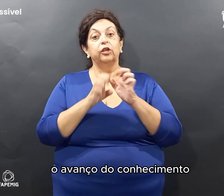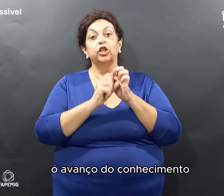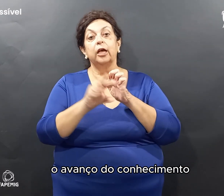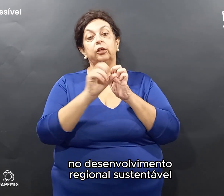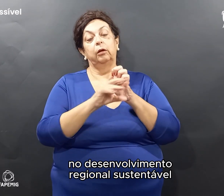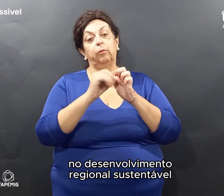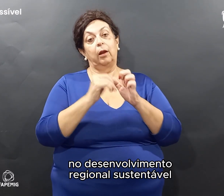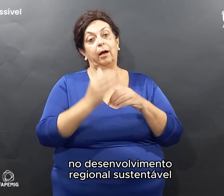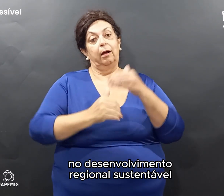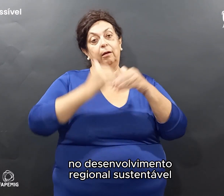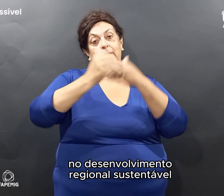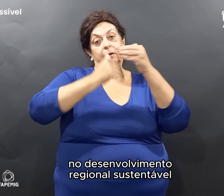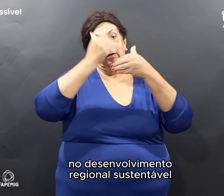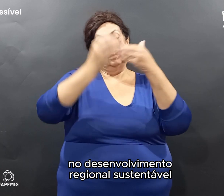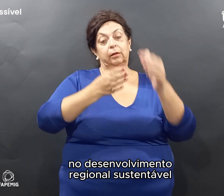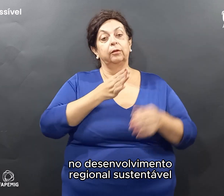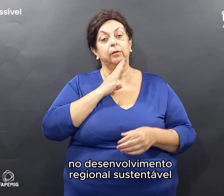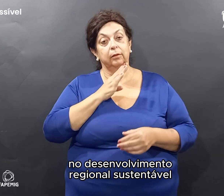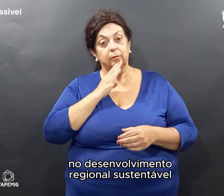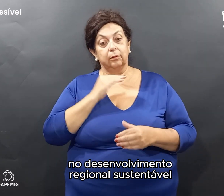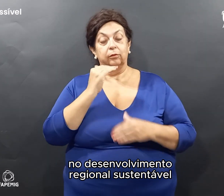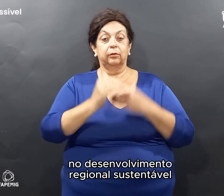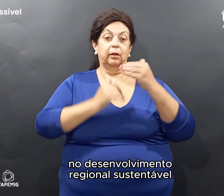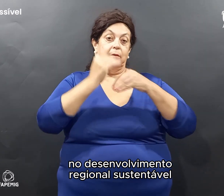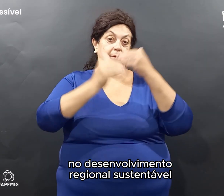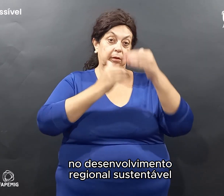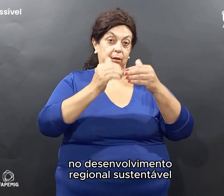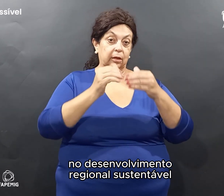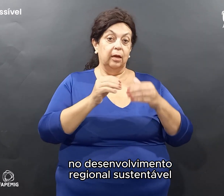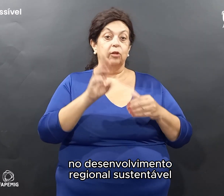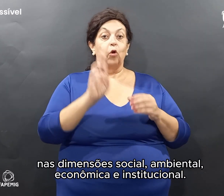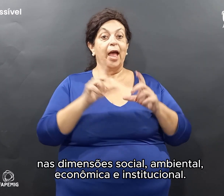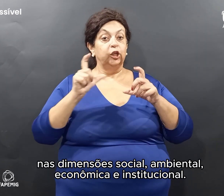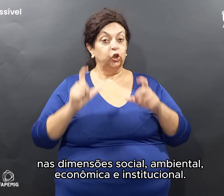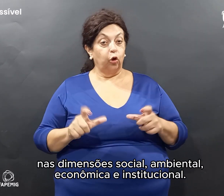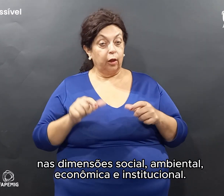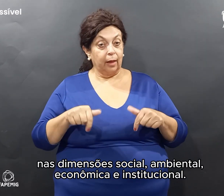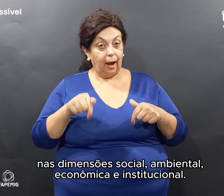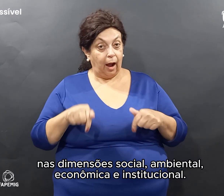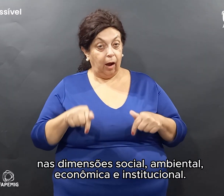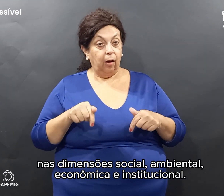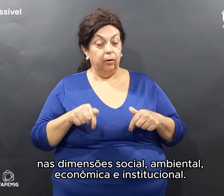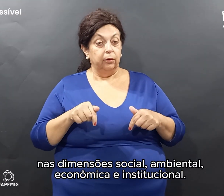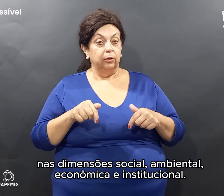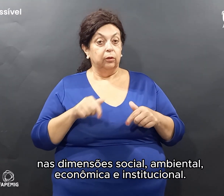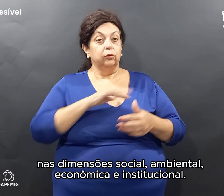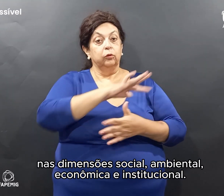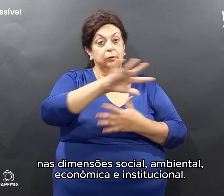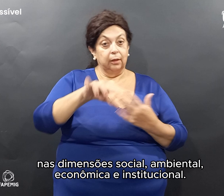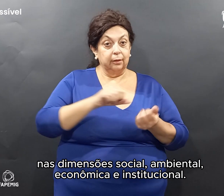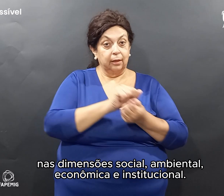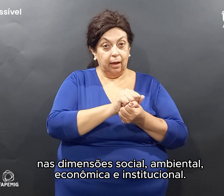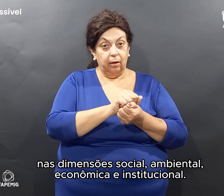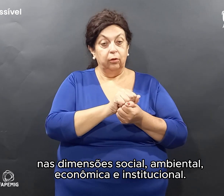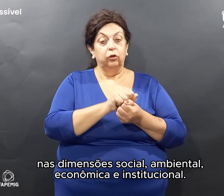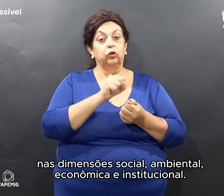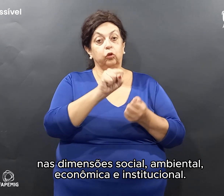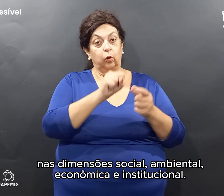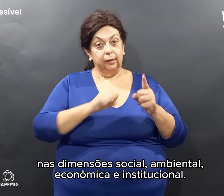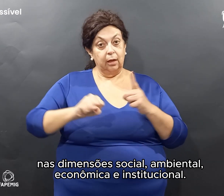conhecimento no desenvolvimento regional sustentável nas dimensões social, ambiental, econômica